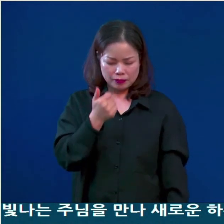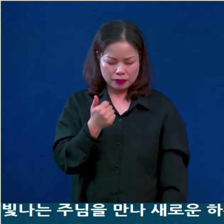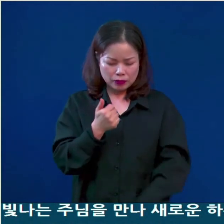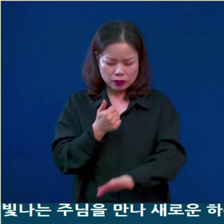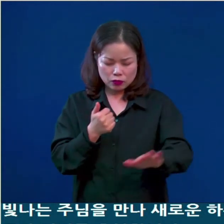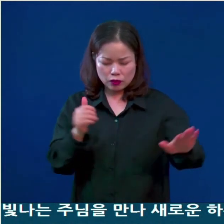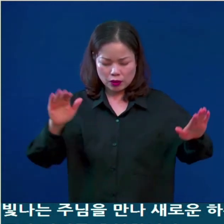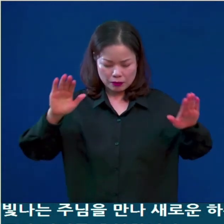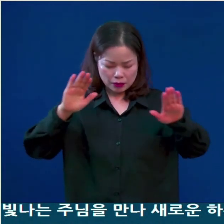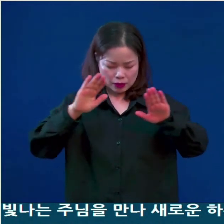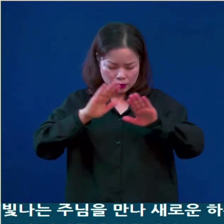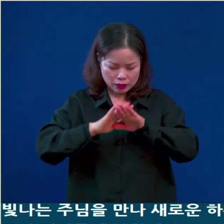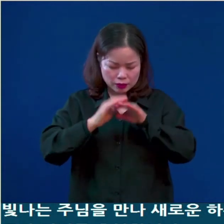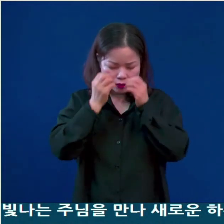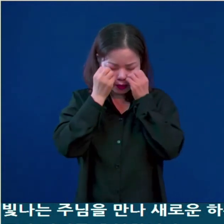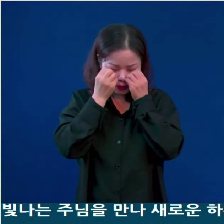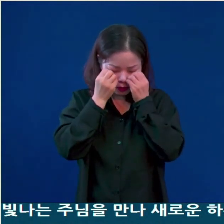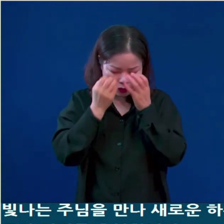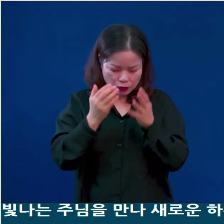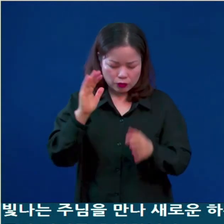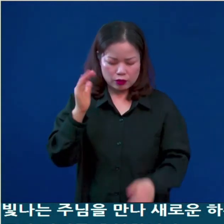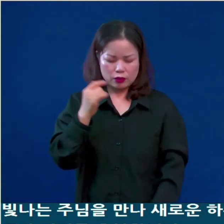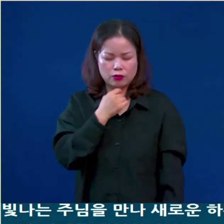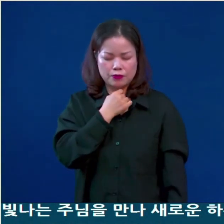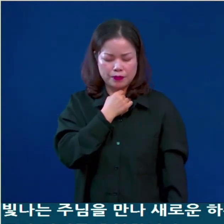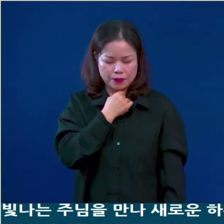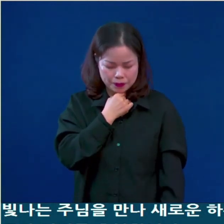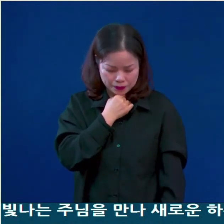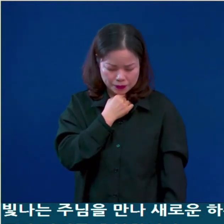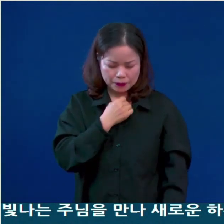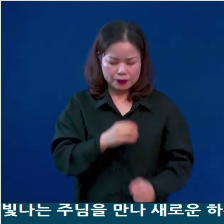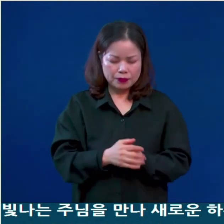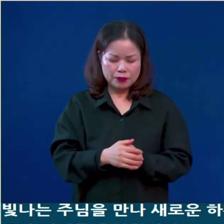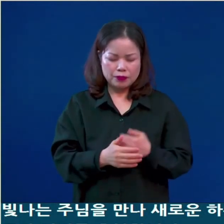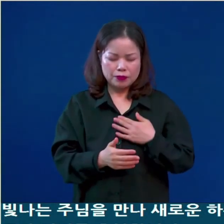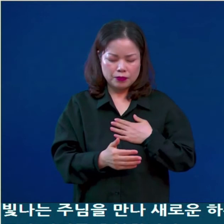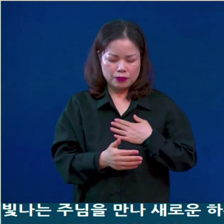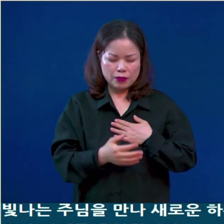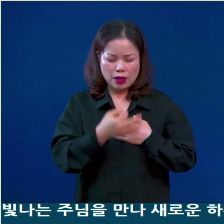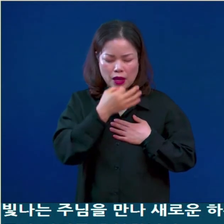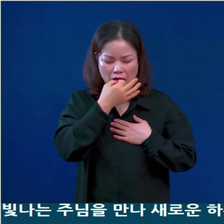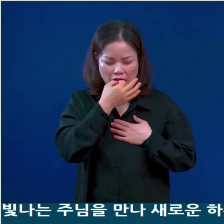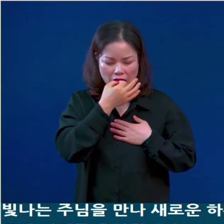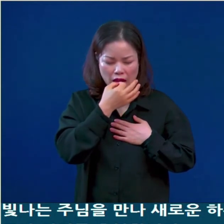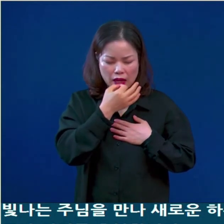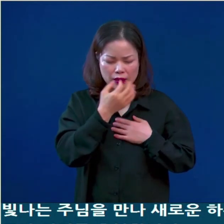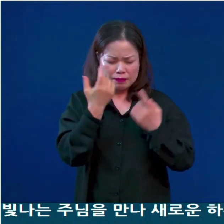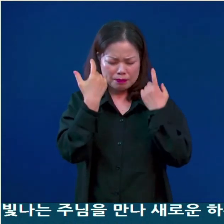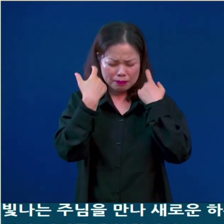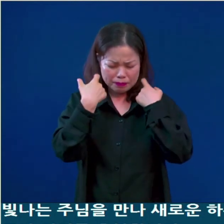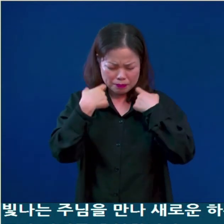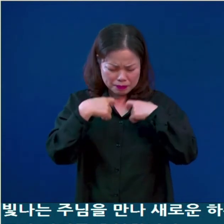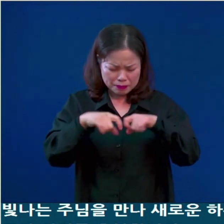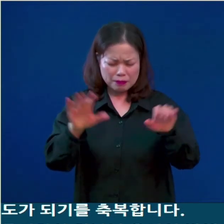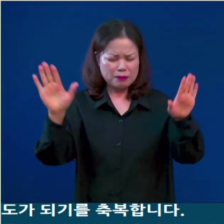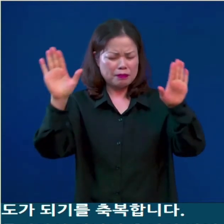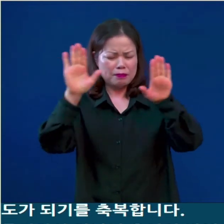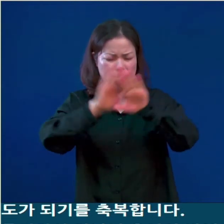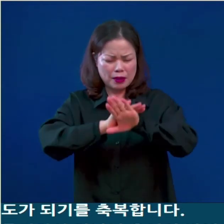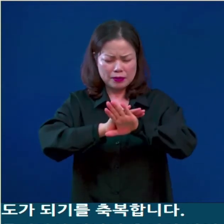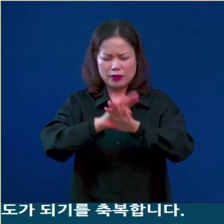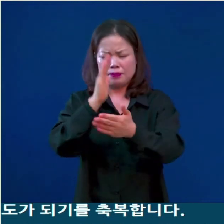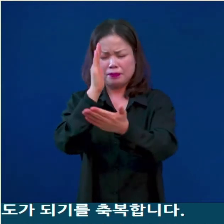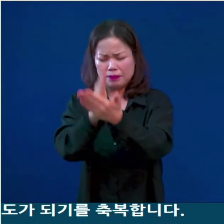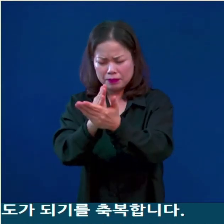우리의 밤이 새롭게 되어지기를 원합니다. 나의 욕망으로 지새우는 밤이 아닌